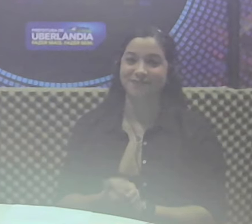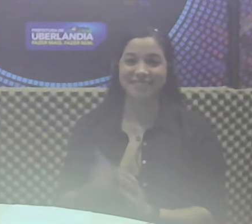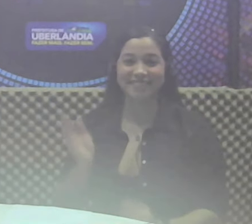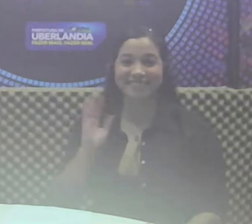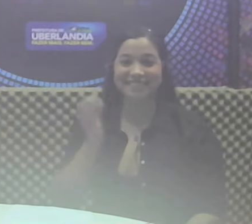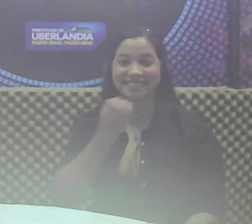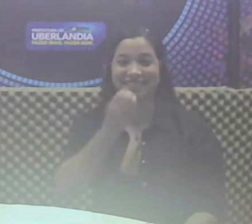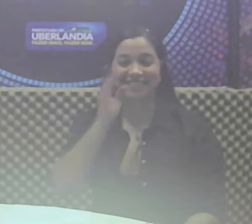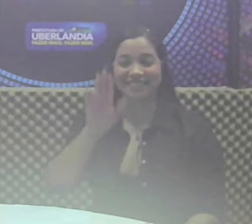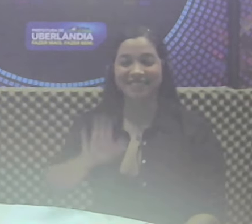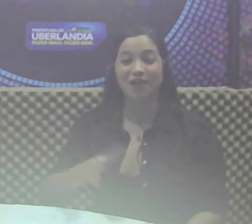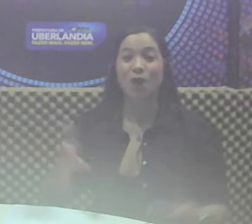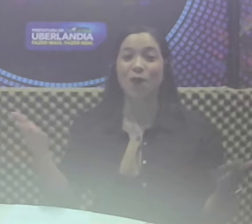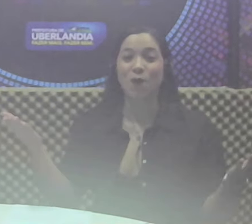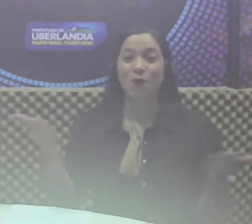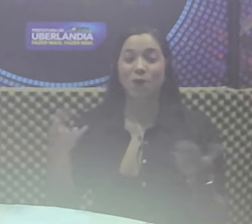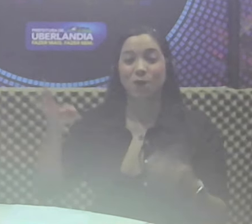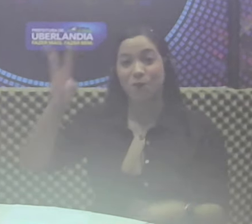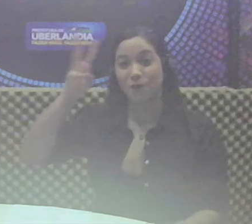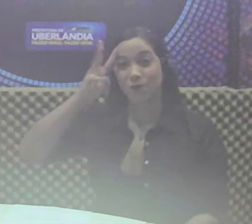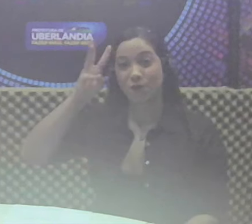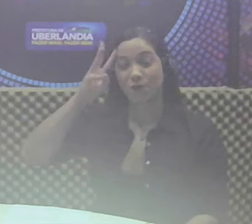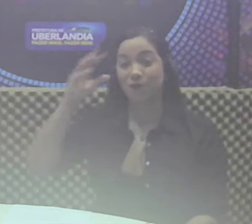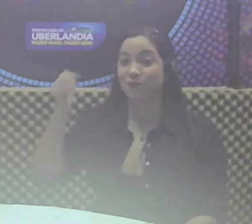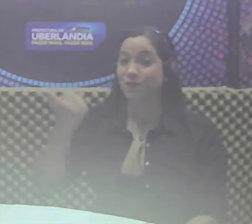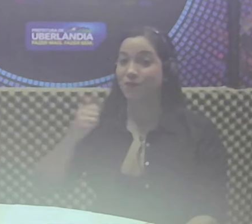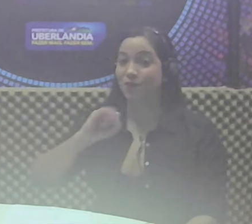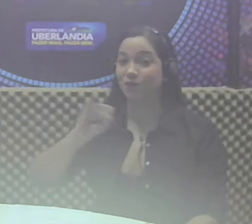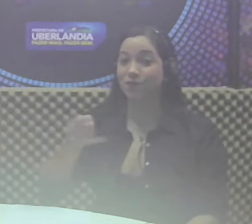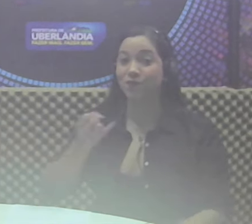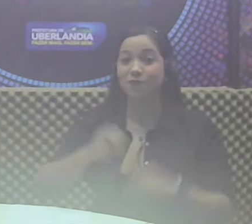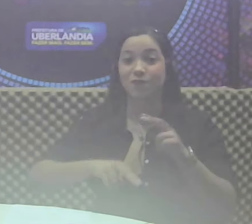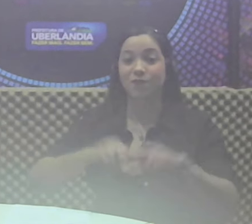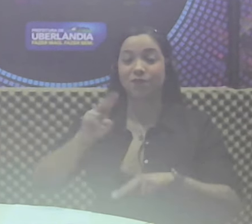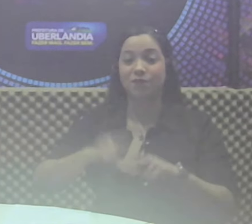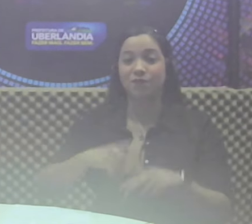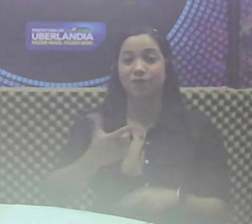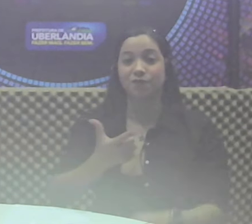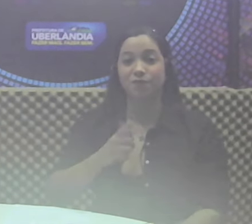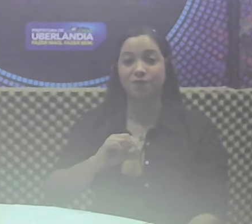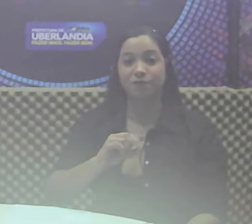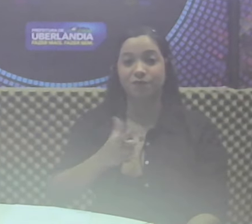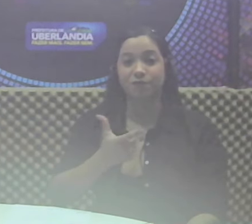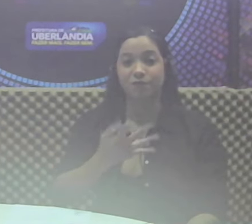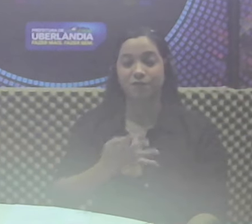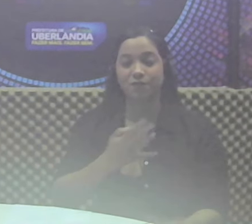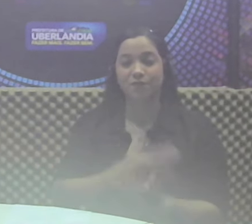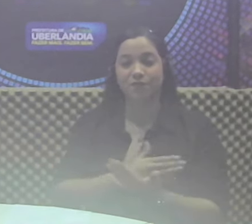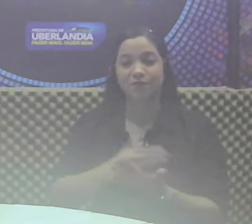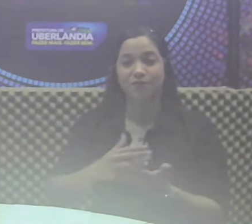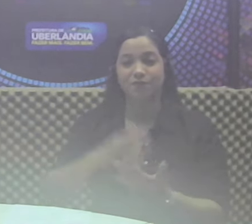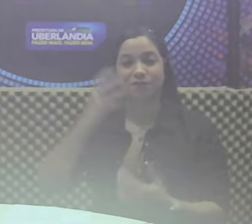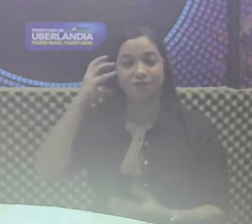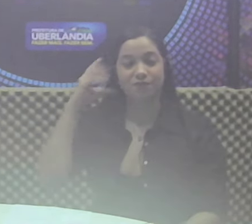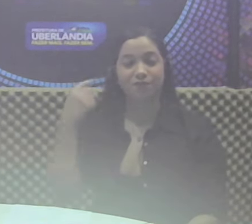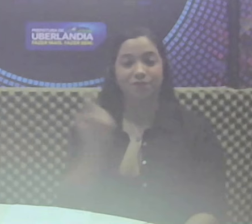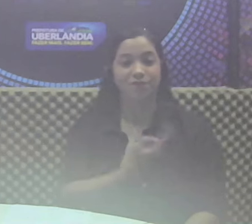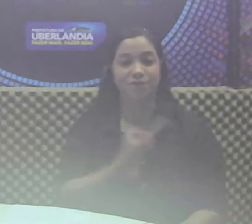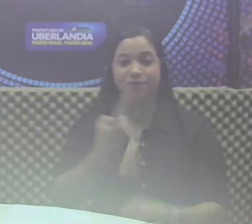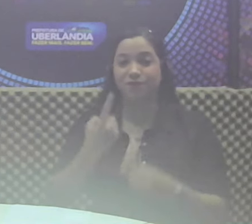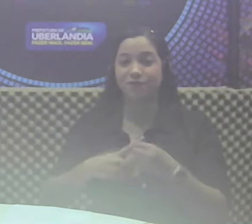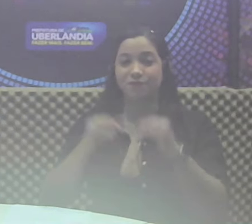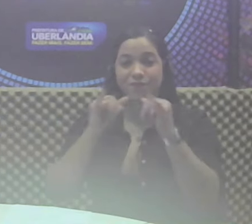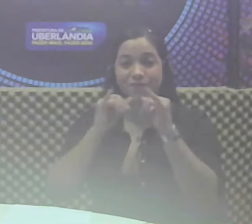Olá, boa tarde. Hoje é terça-feira, dia 11 de junho de 2024. Está no ar a Rádio Nossa Cidade com um boletim